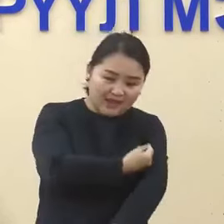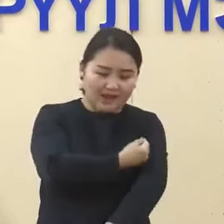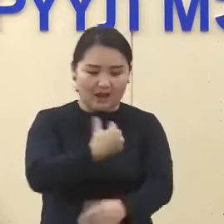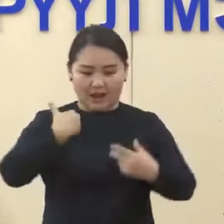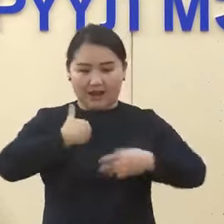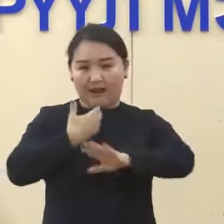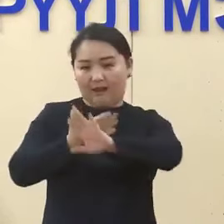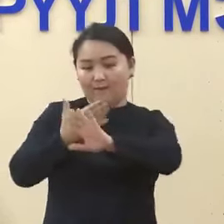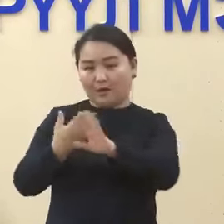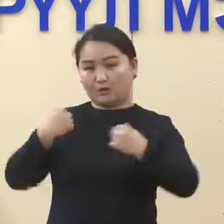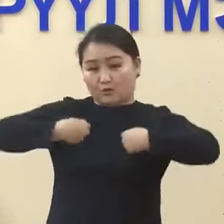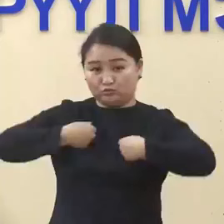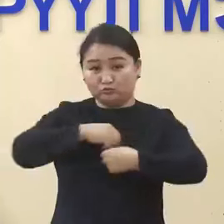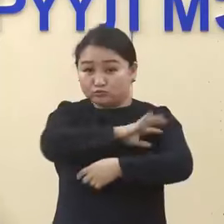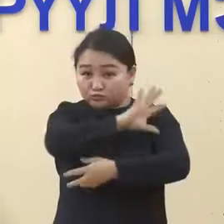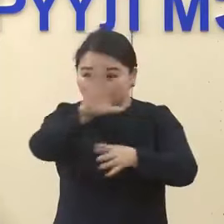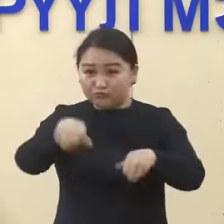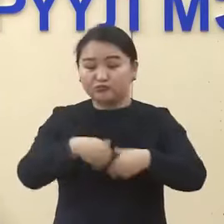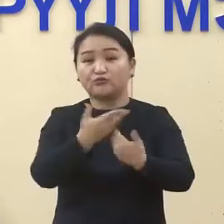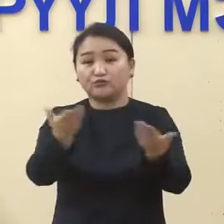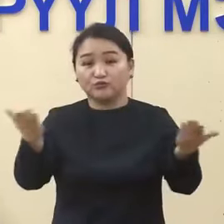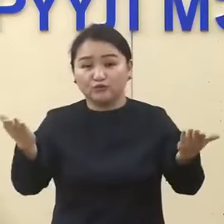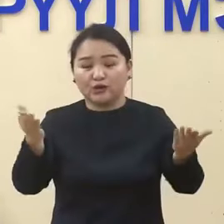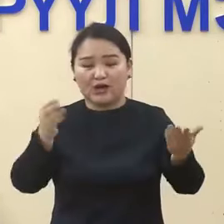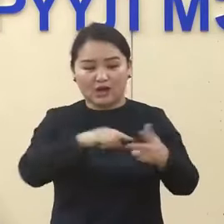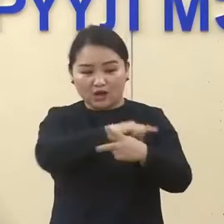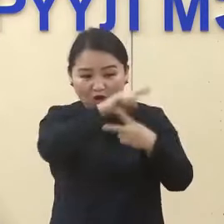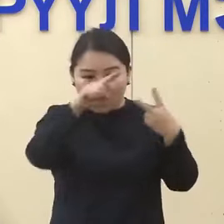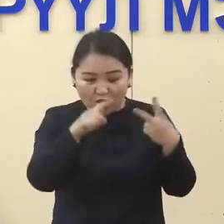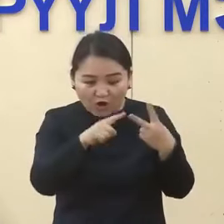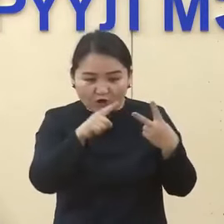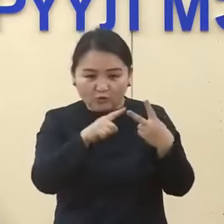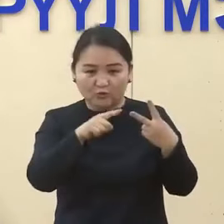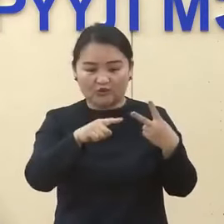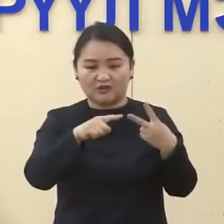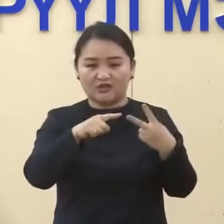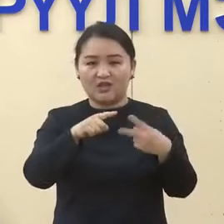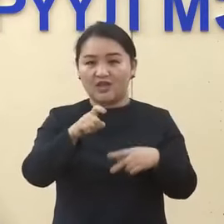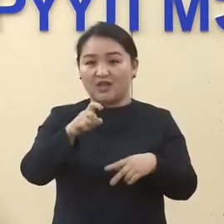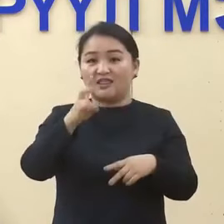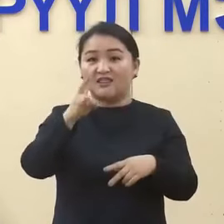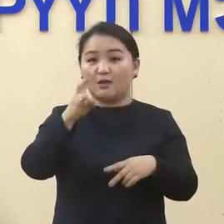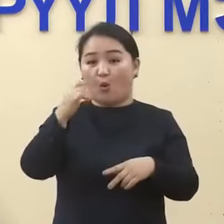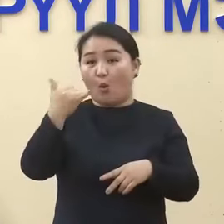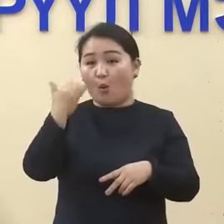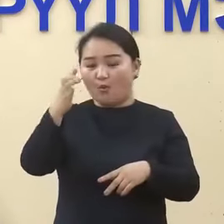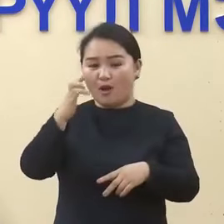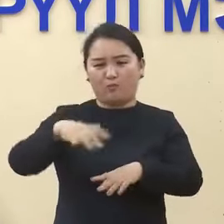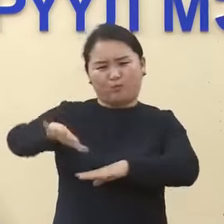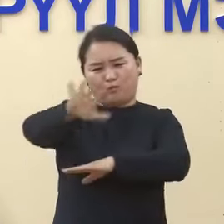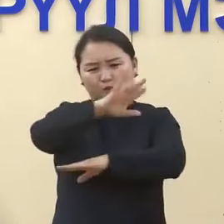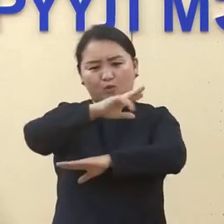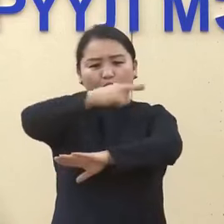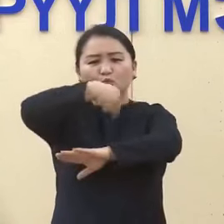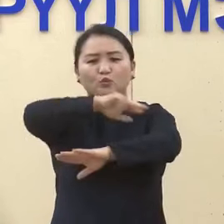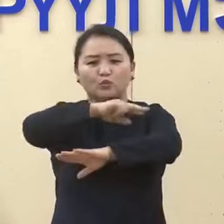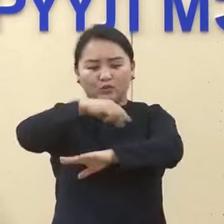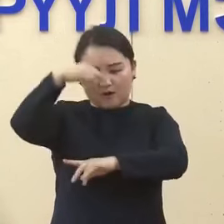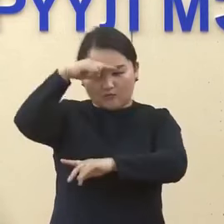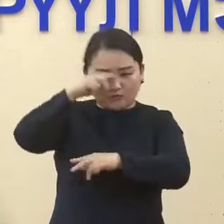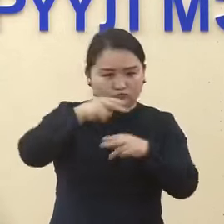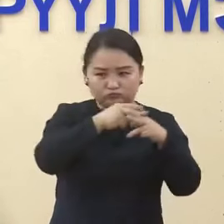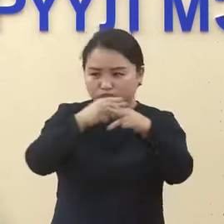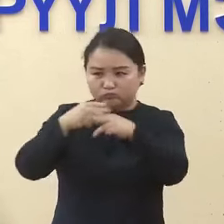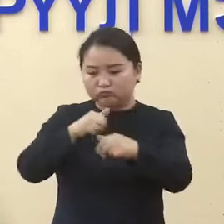бол хоёрдугаар үед бид нийслэлийн одоо бүх дүүргийн эмнэлгүүдийн бэлэн байдлыг хангаж шаардлагатай тоногт хөрөмж хамгаалалт